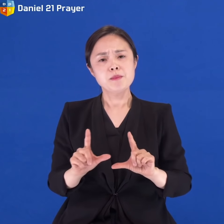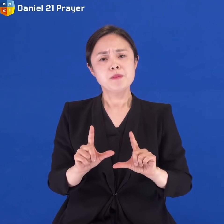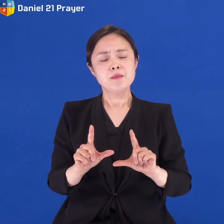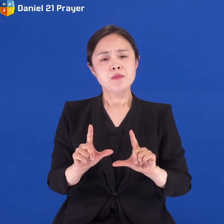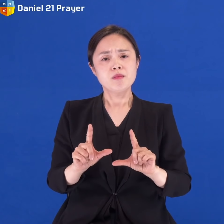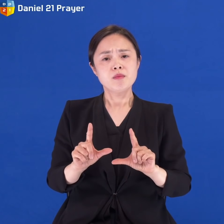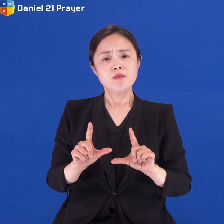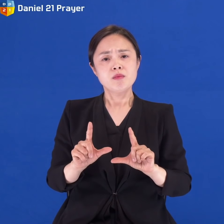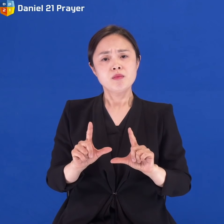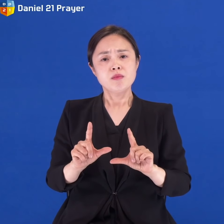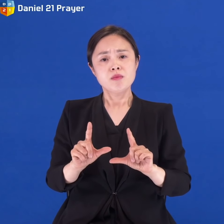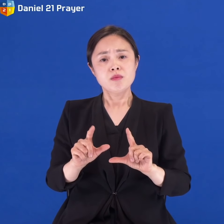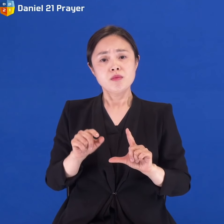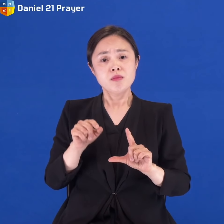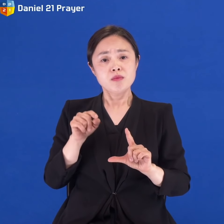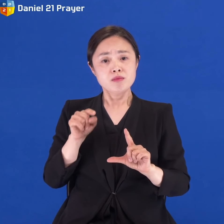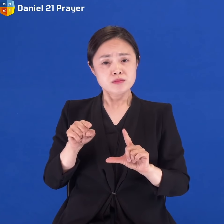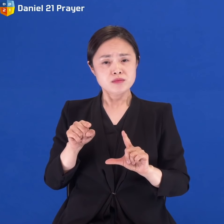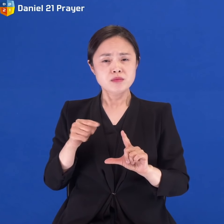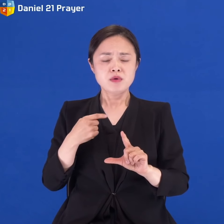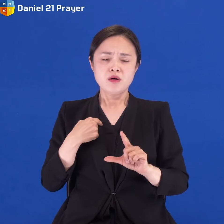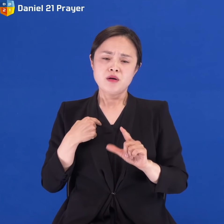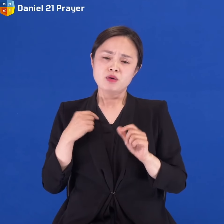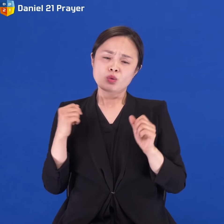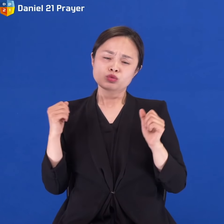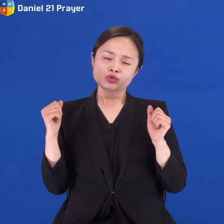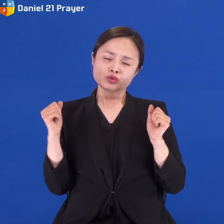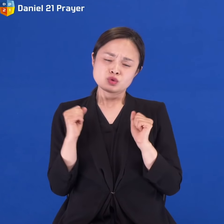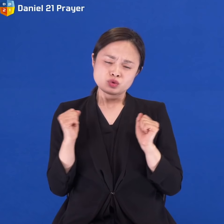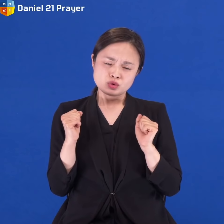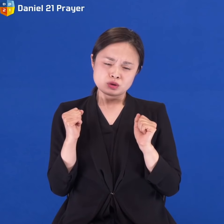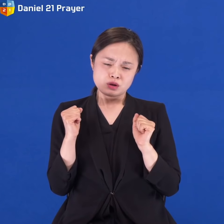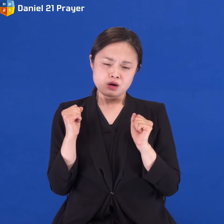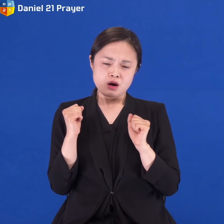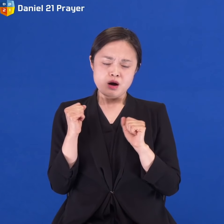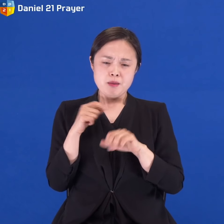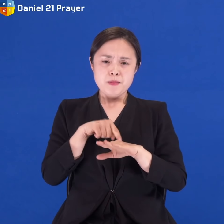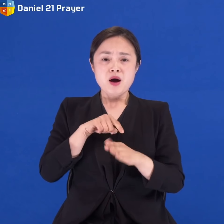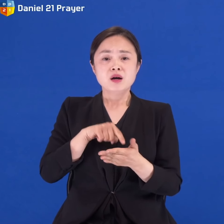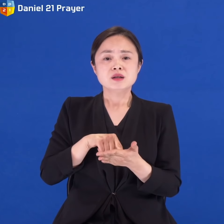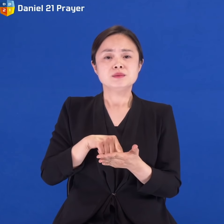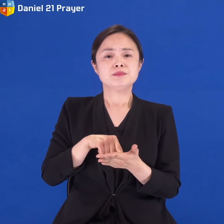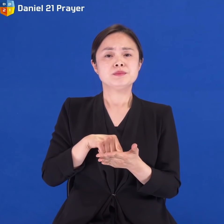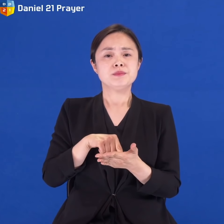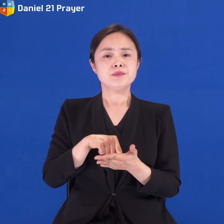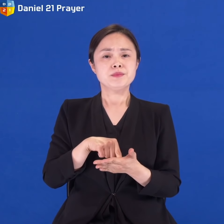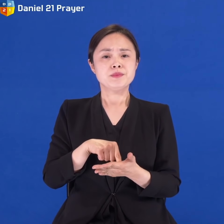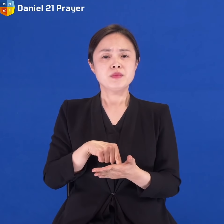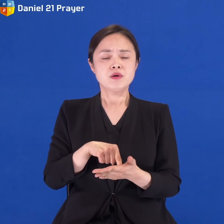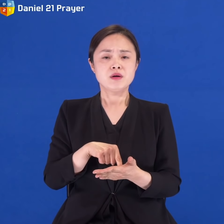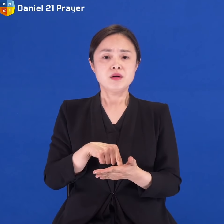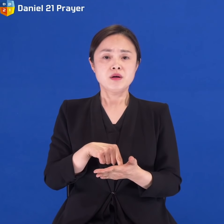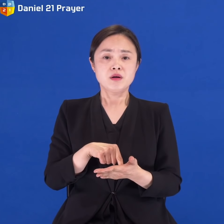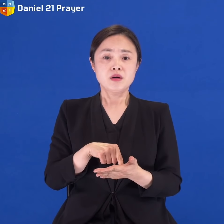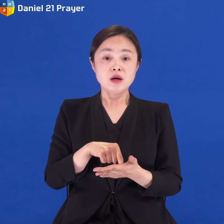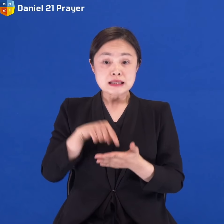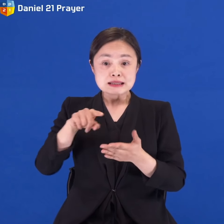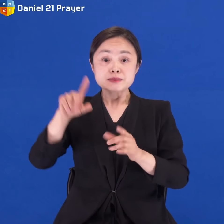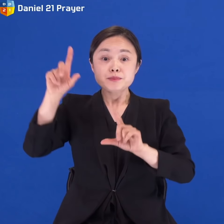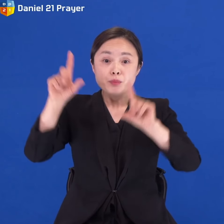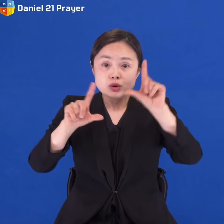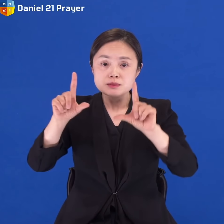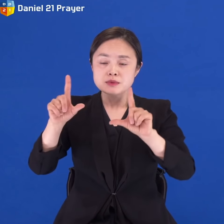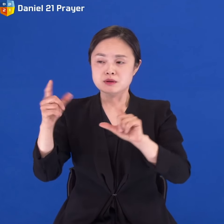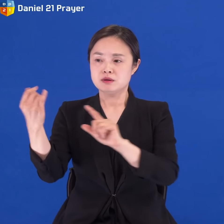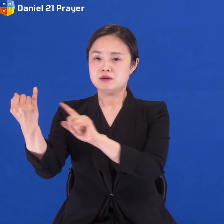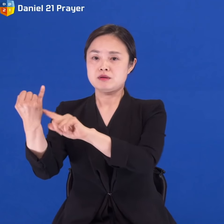한겨울에 강바람을 쐬는 듯한 그런 발가벗은 모습으로 제가 서 있는 걸 환상으로 보여주셨다는 거예요.